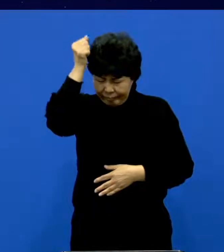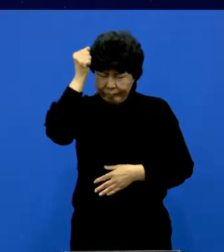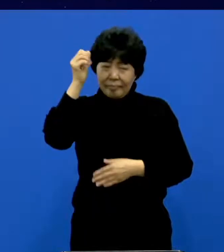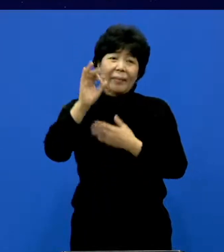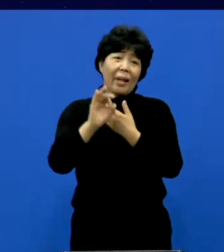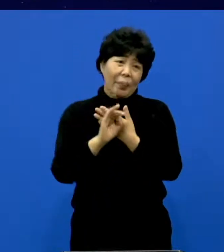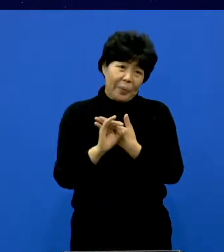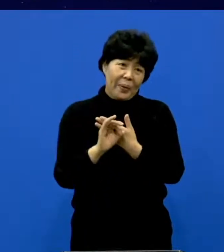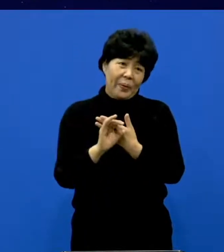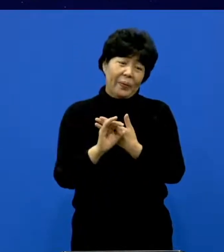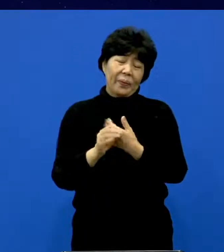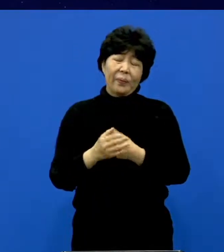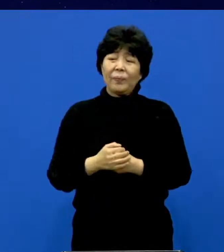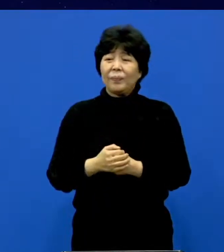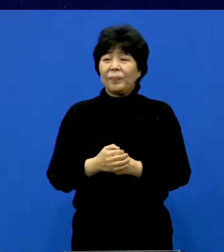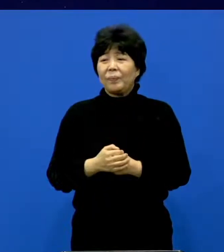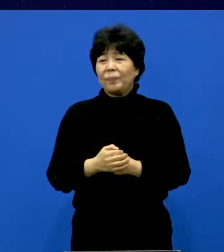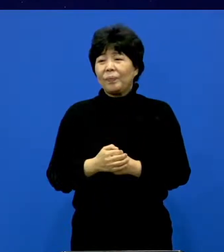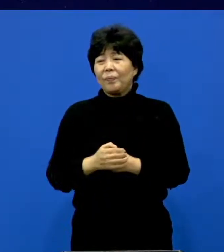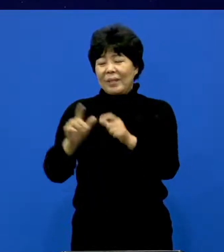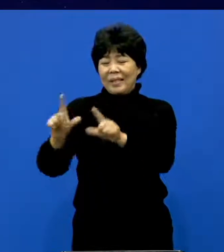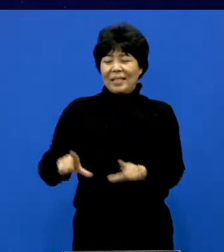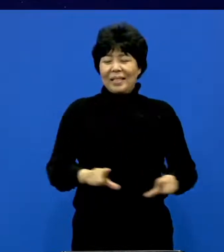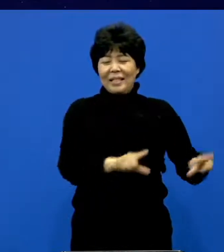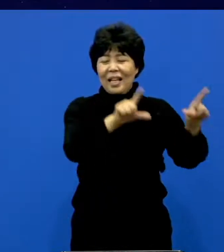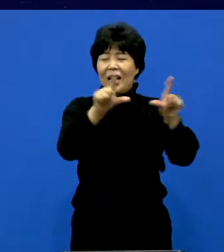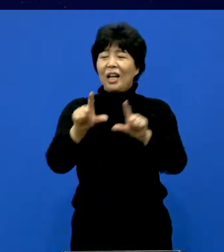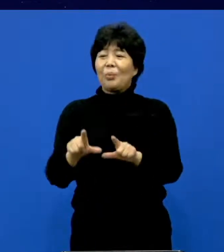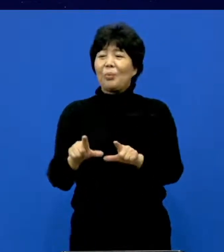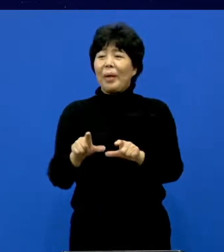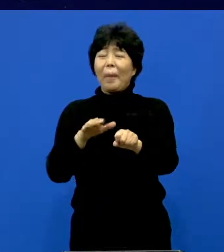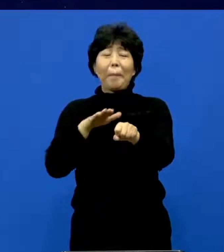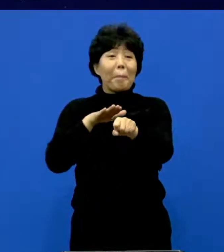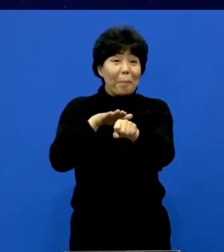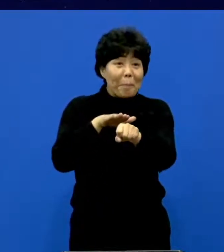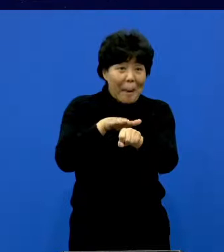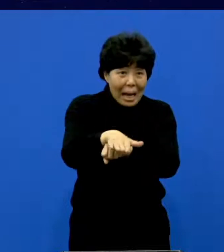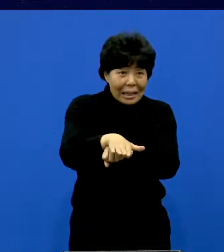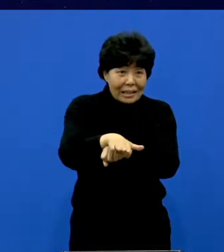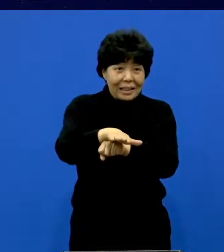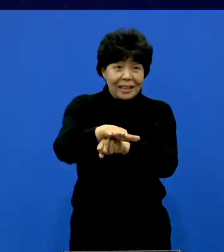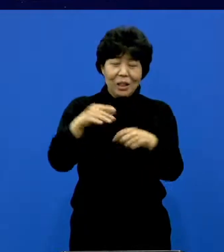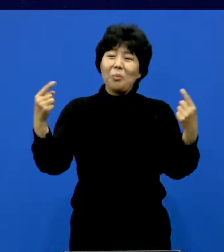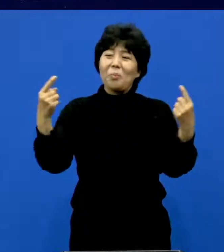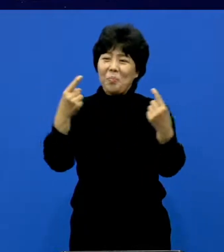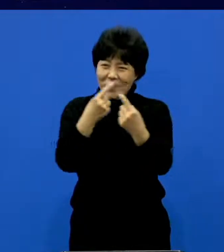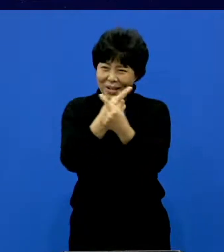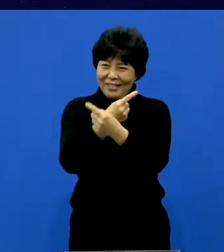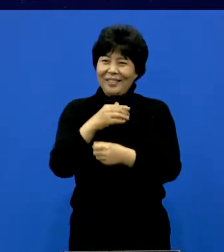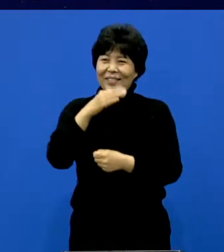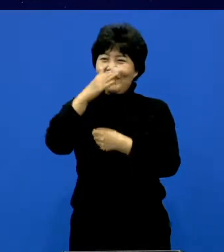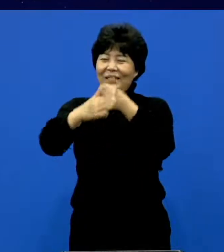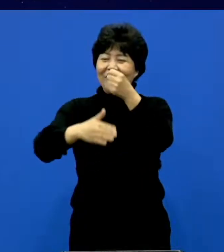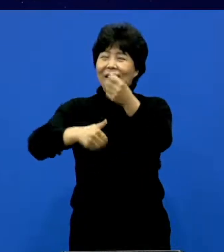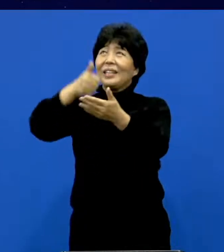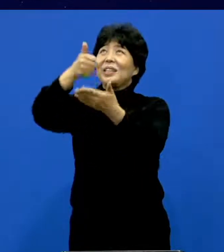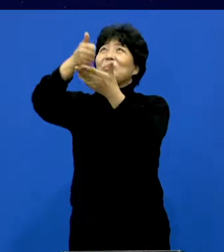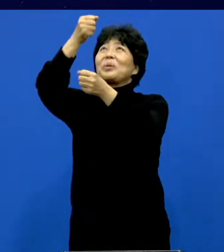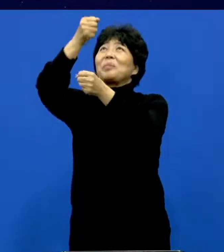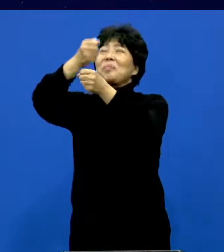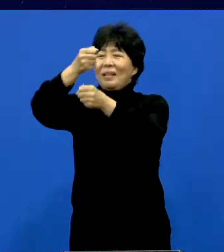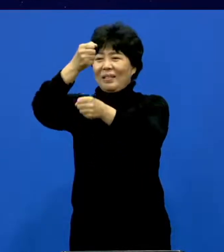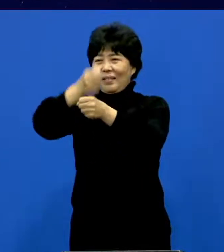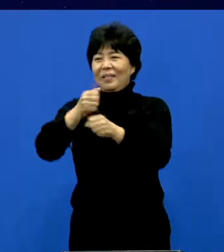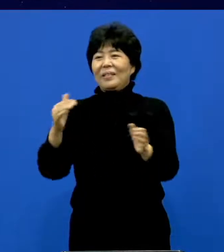되면 그 삶의 방식으로 살아가면 복이 많은 것이죠. 왜? 하나님이 만드신 거니까.